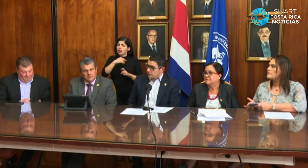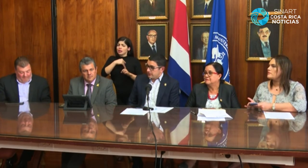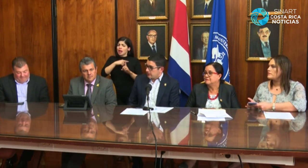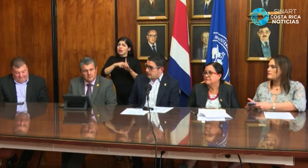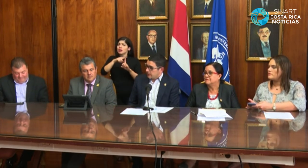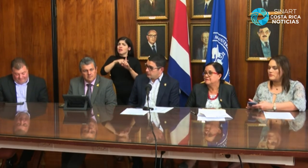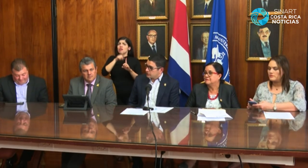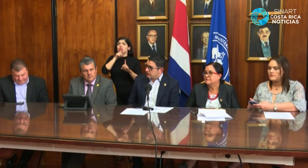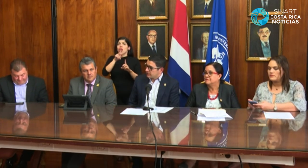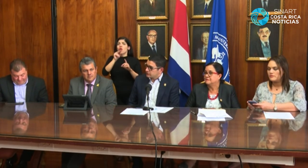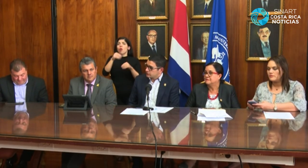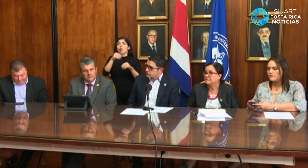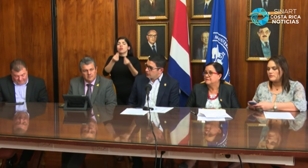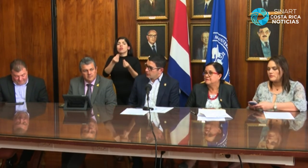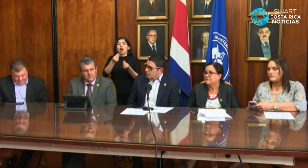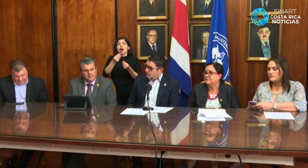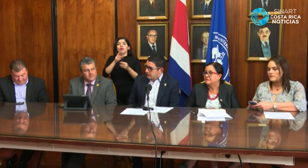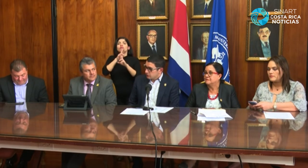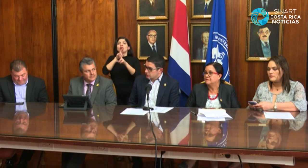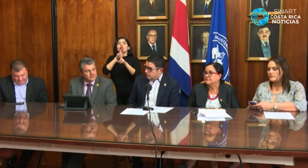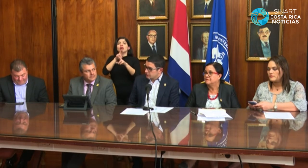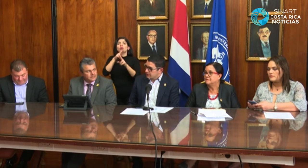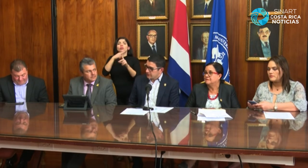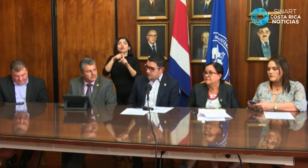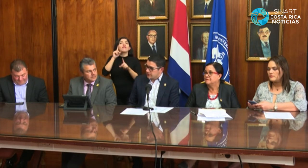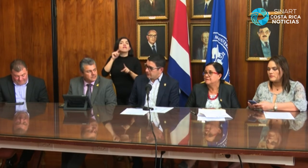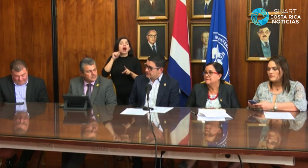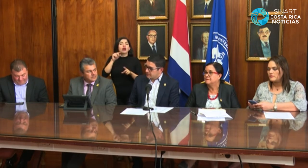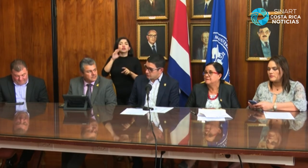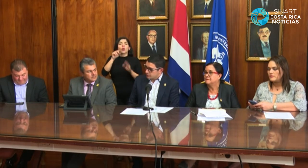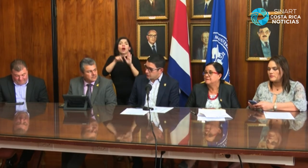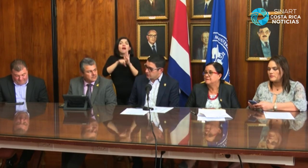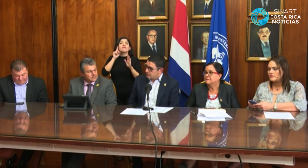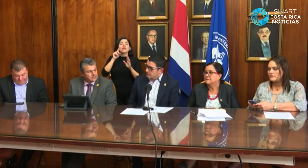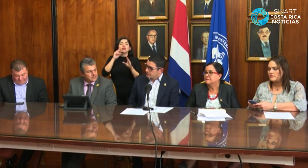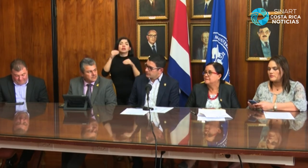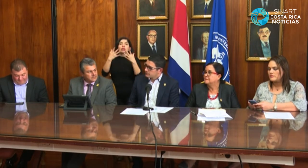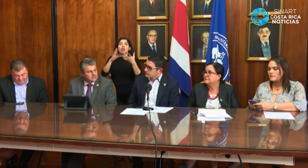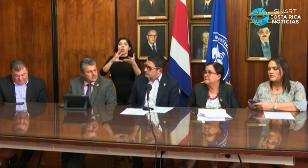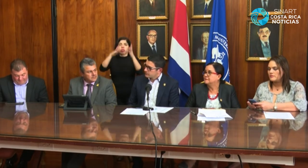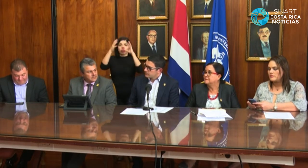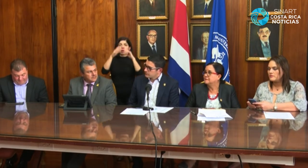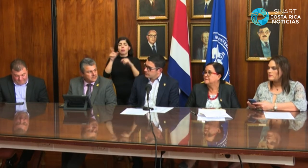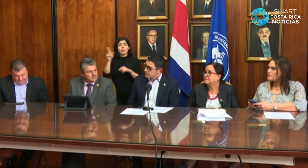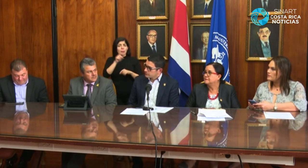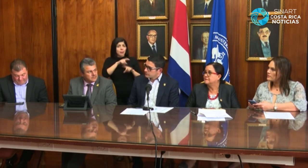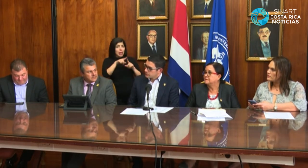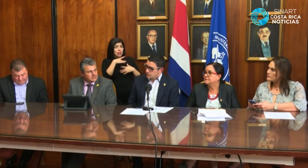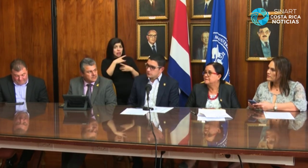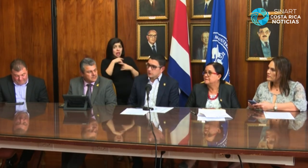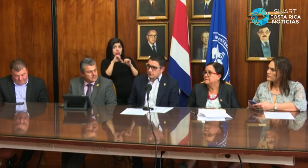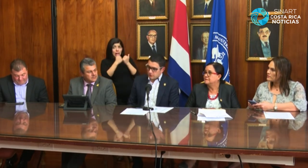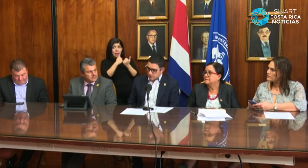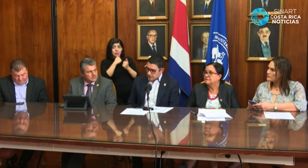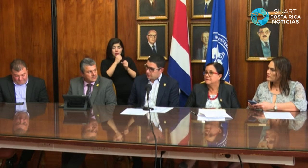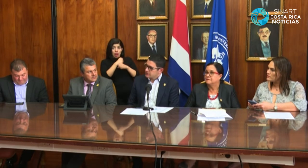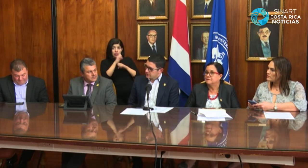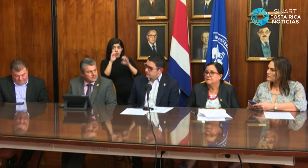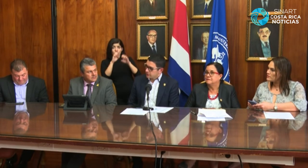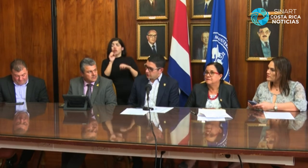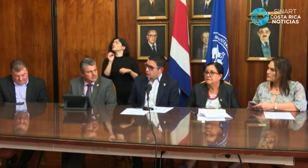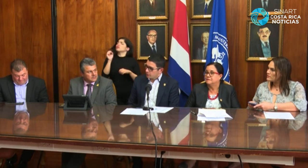que no vaya a inducir a falsos positivos o falsos negativos y que vaya a ser más confusión. Pero si hay interés en que el sector privado también realice.